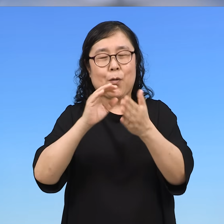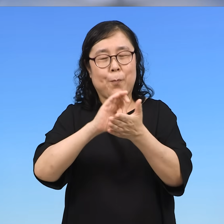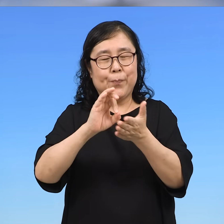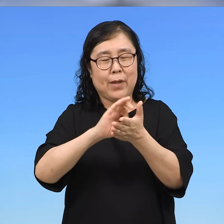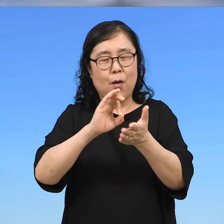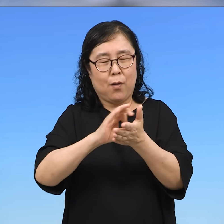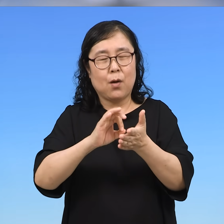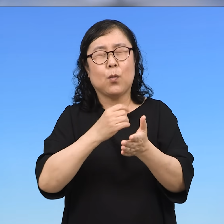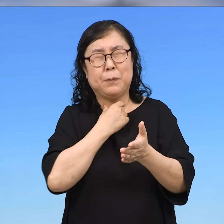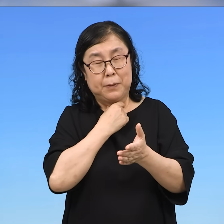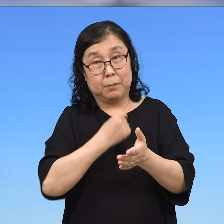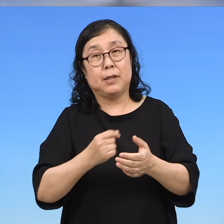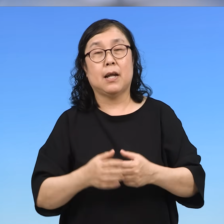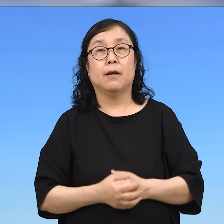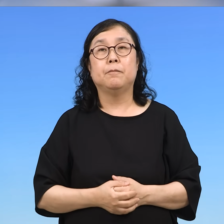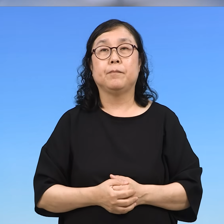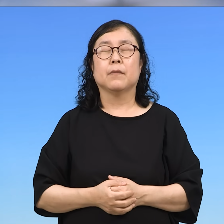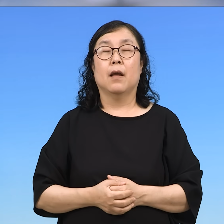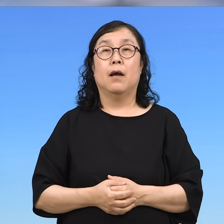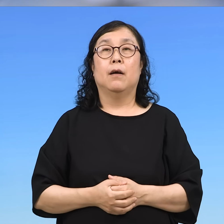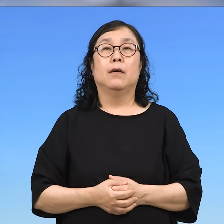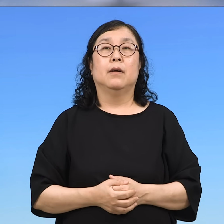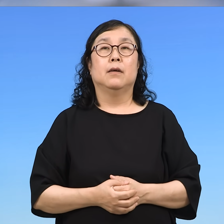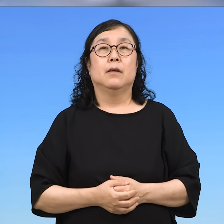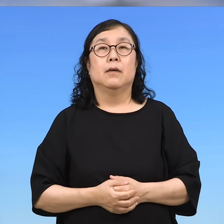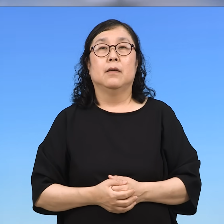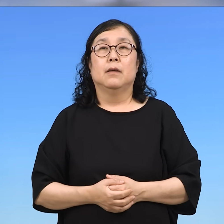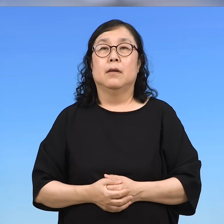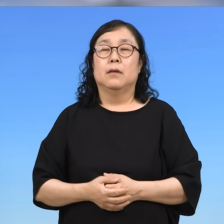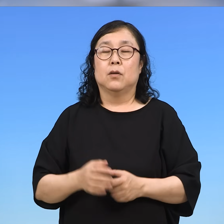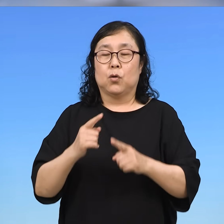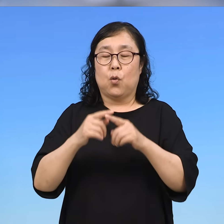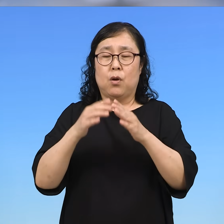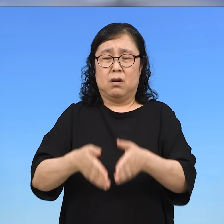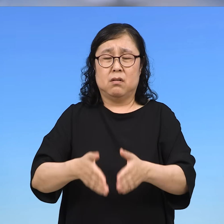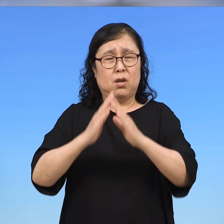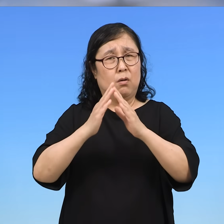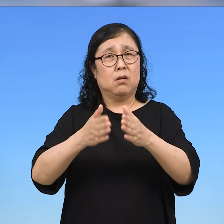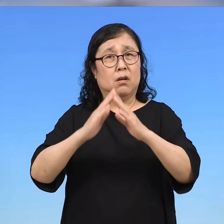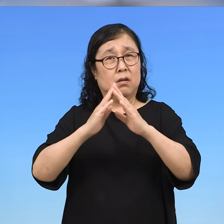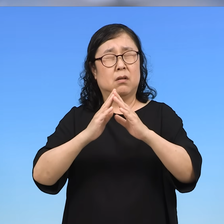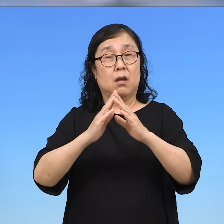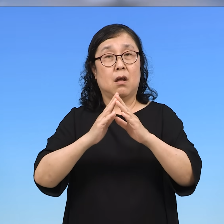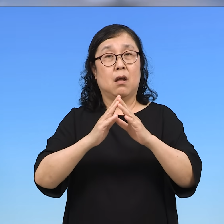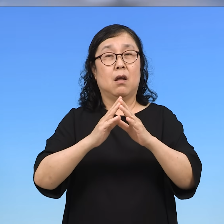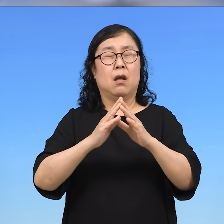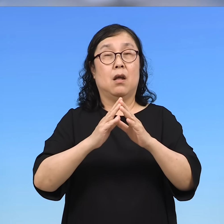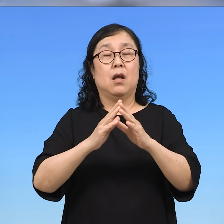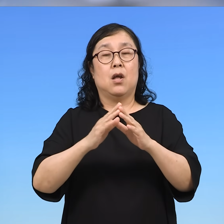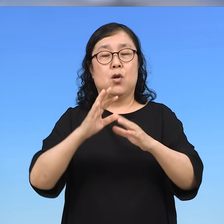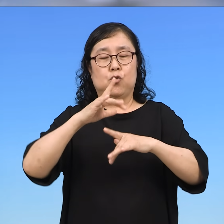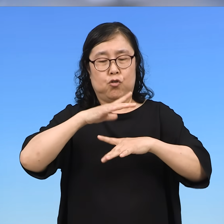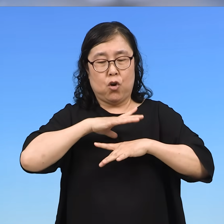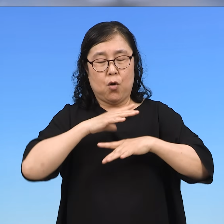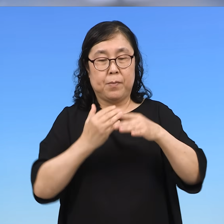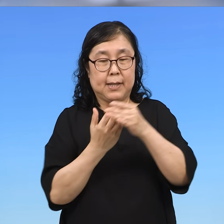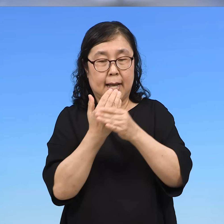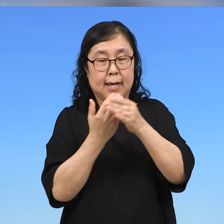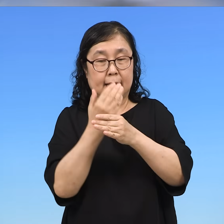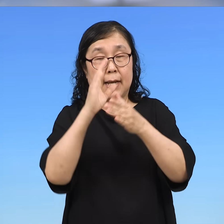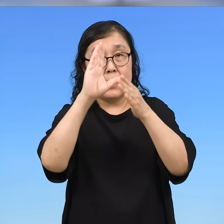그 목사님 마음에 두려움이 있는 겁니다. 그래도 내가 개척인데 이게. 그렇게 마음에 두려움을 갖고 있을